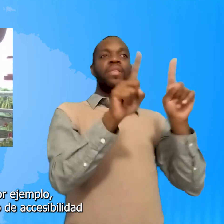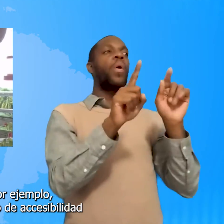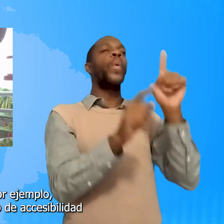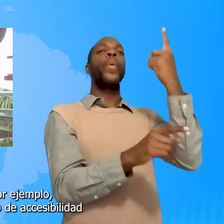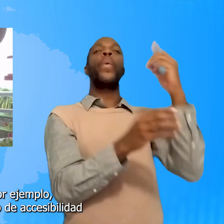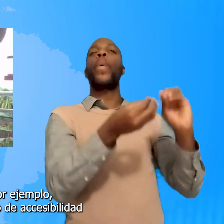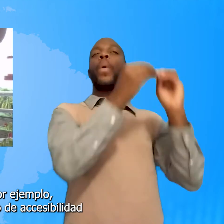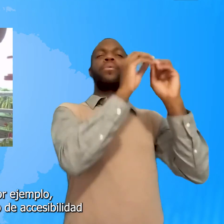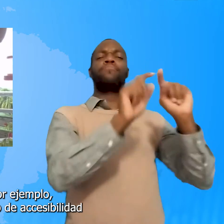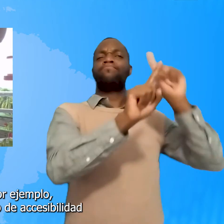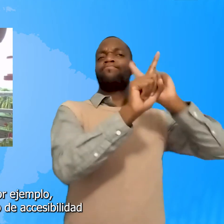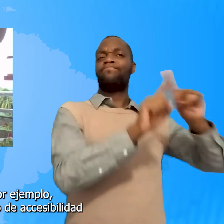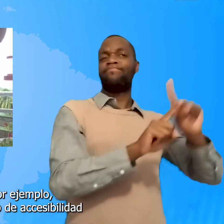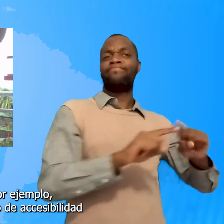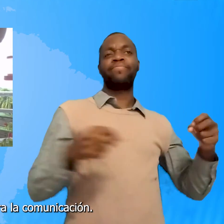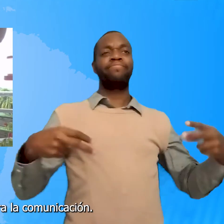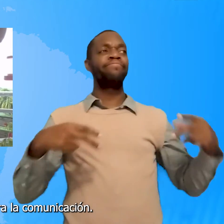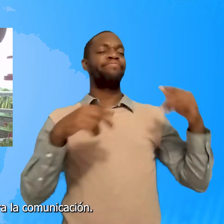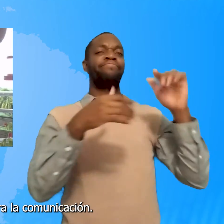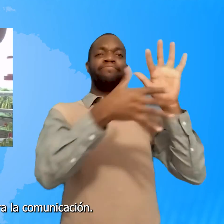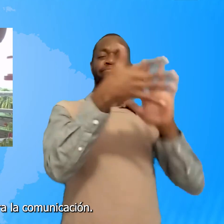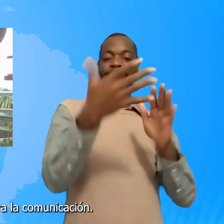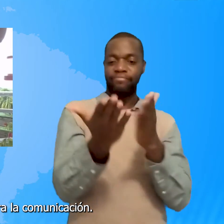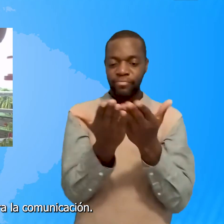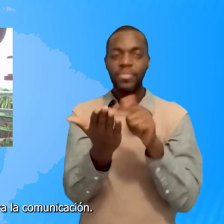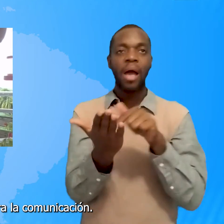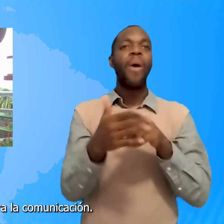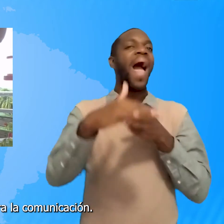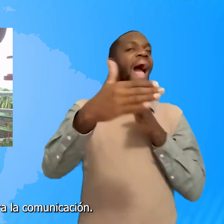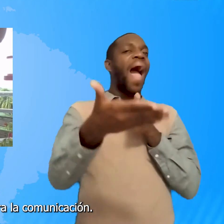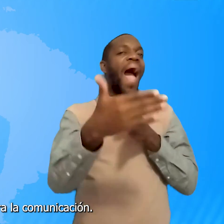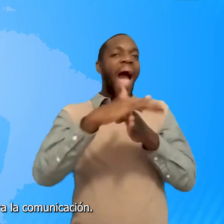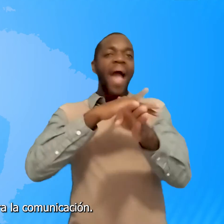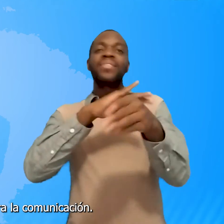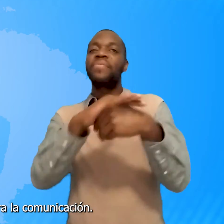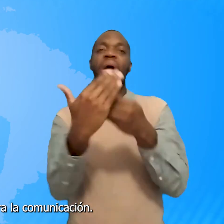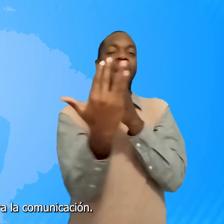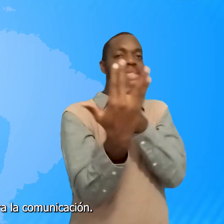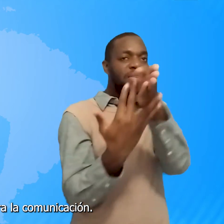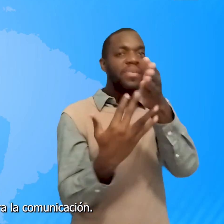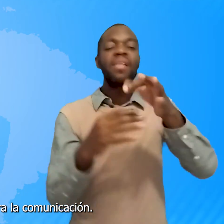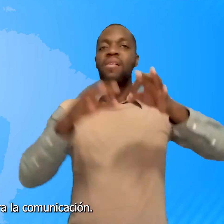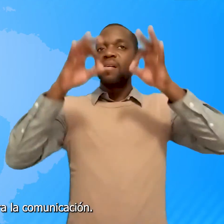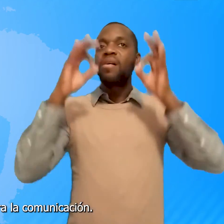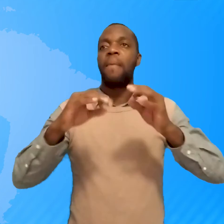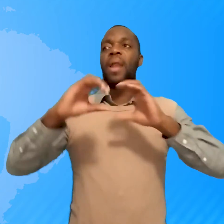tipo de accesibilidad que se necesite para la comunicación.